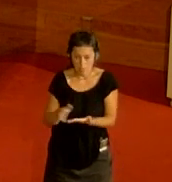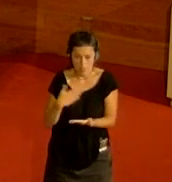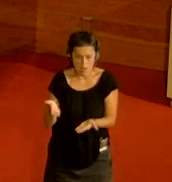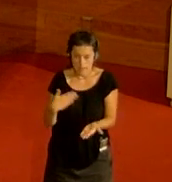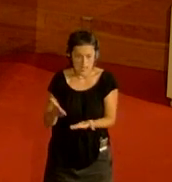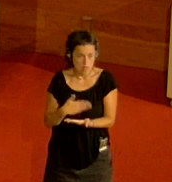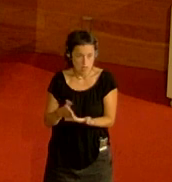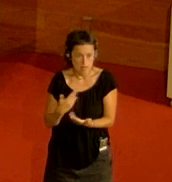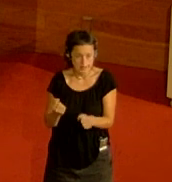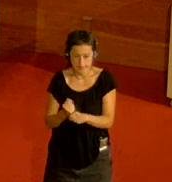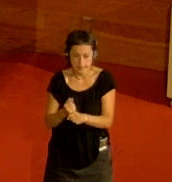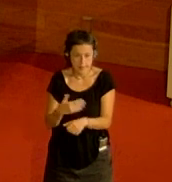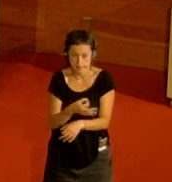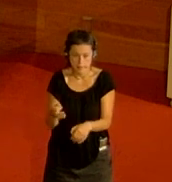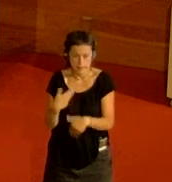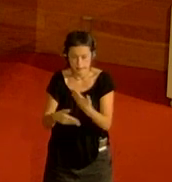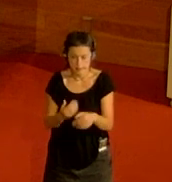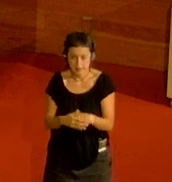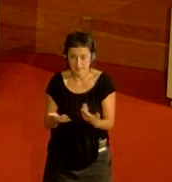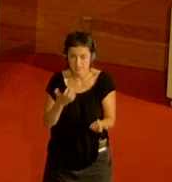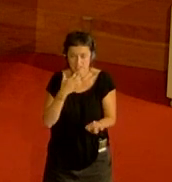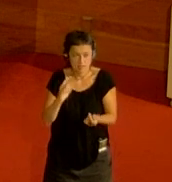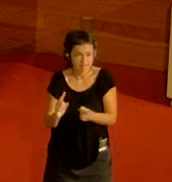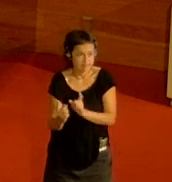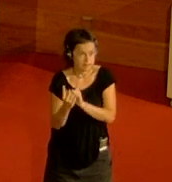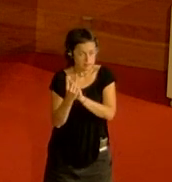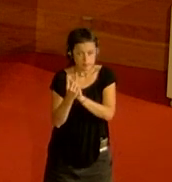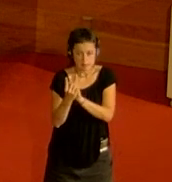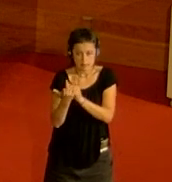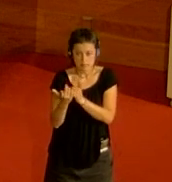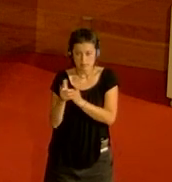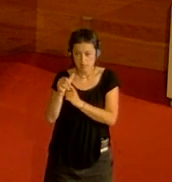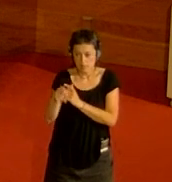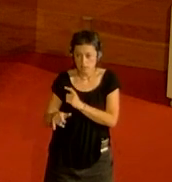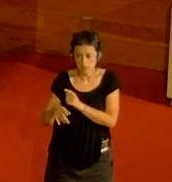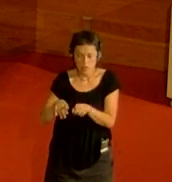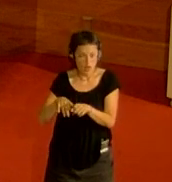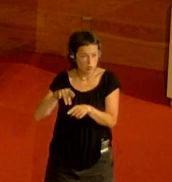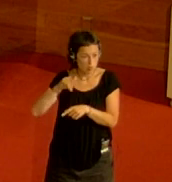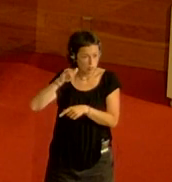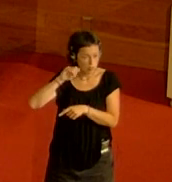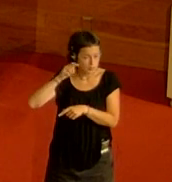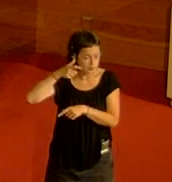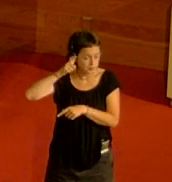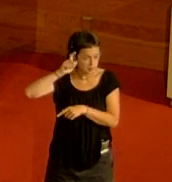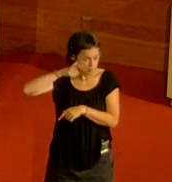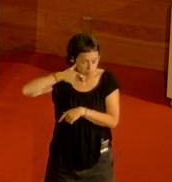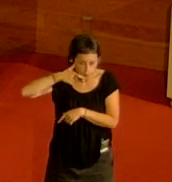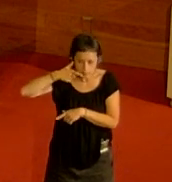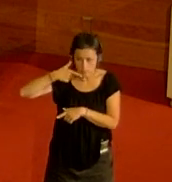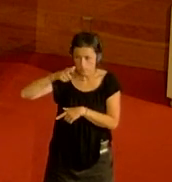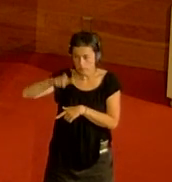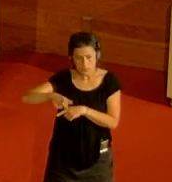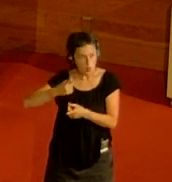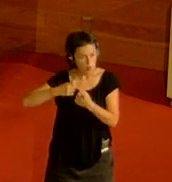pueden ser personas cuando nos atienden e en como teleoperadoras personas que nos tienen que dar